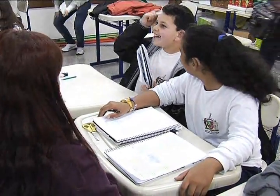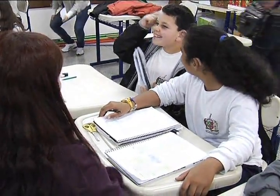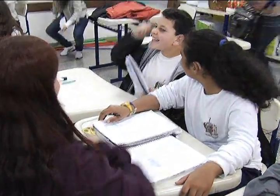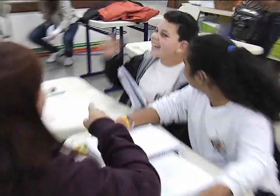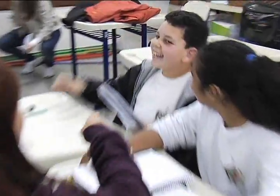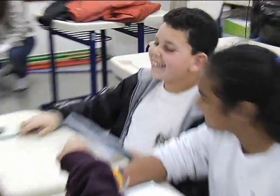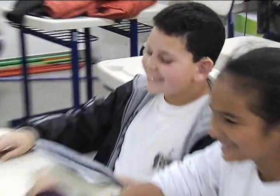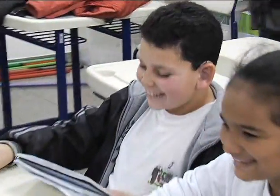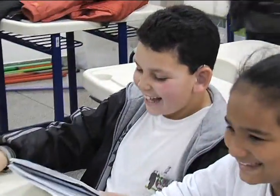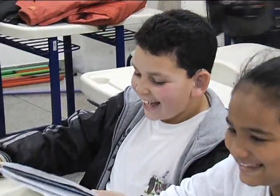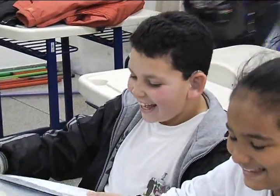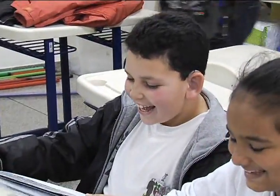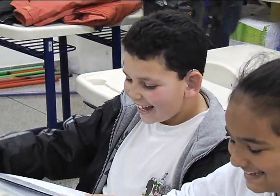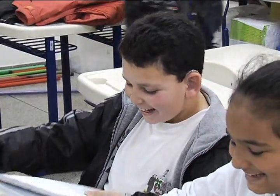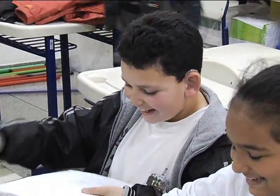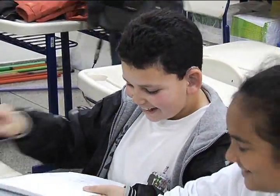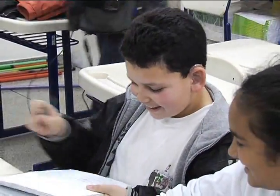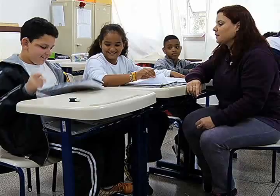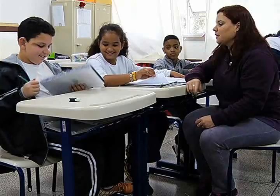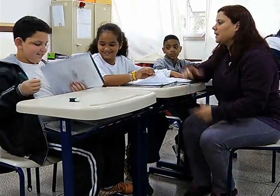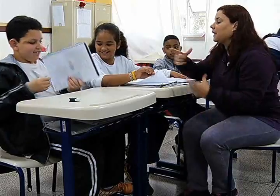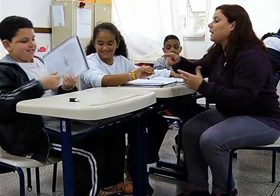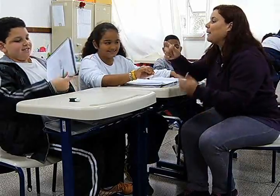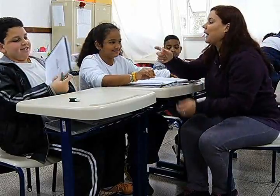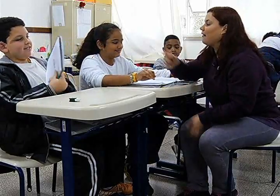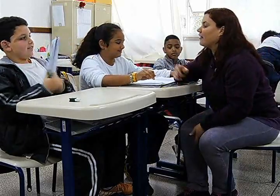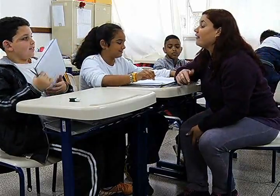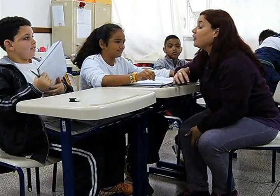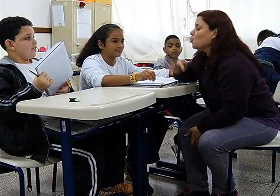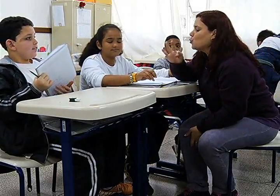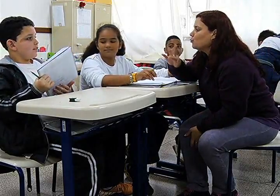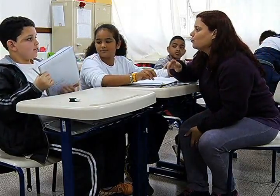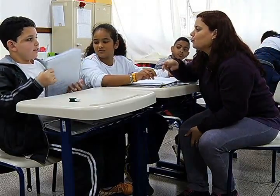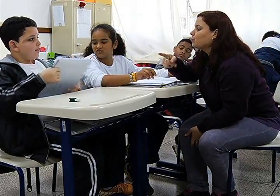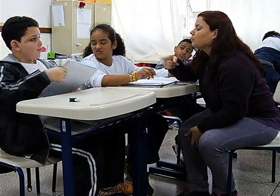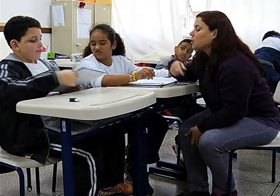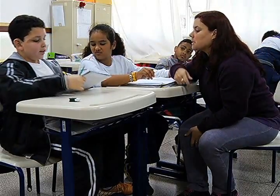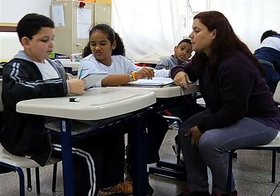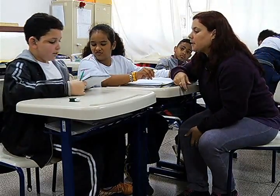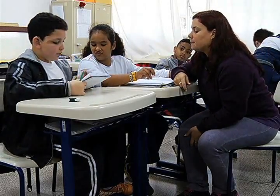E cadê a palavra frio? E cadê a palavra frio? Mostra pra mim.